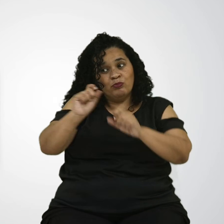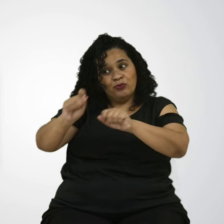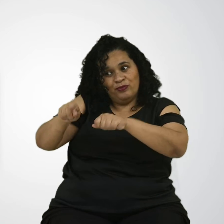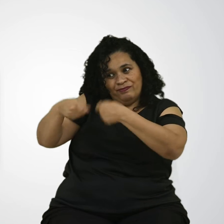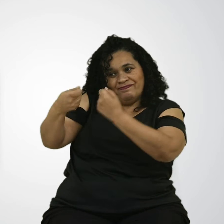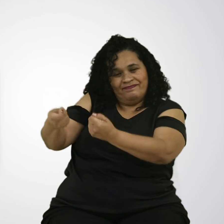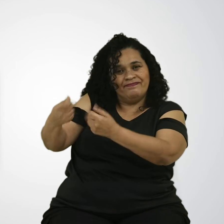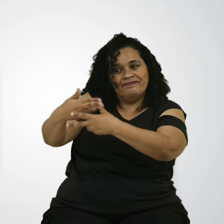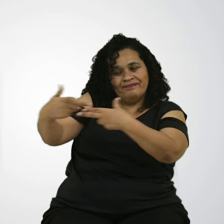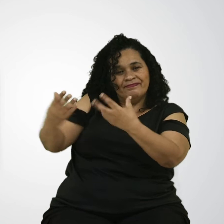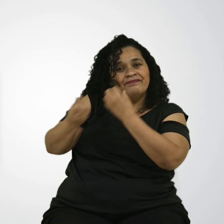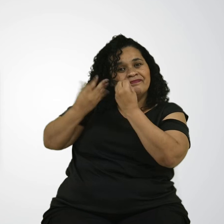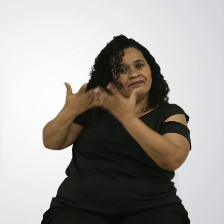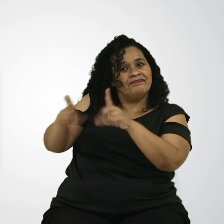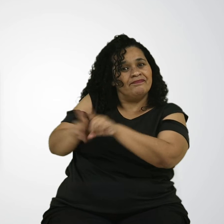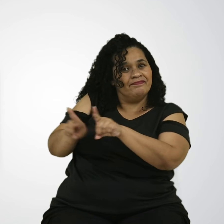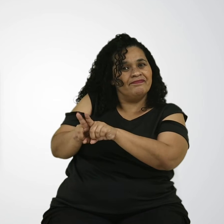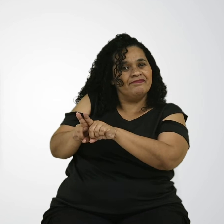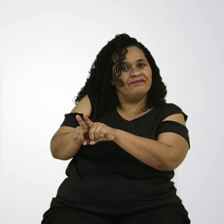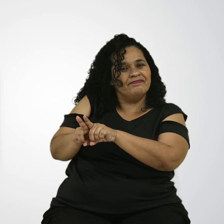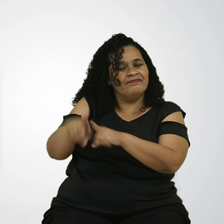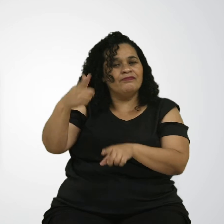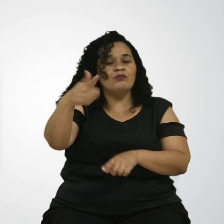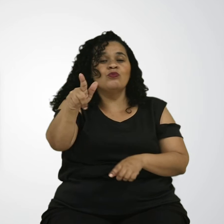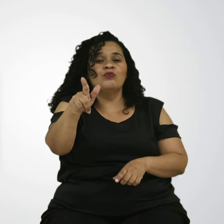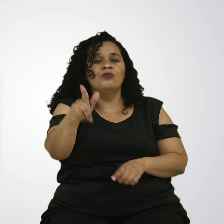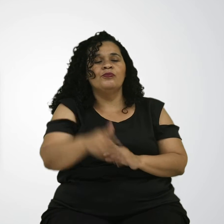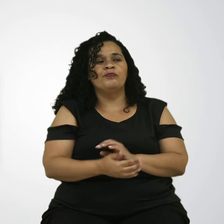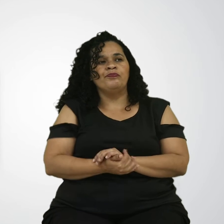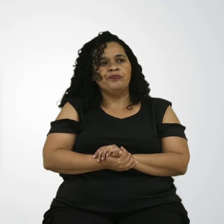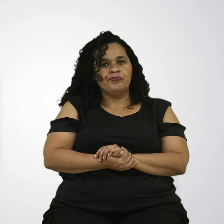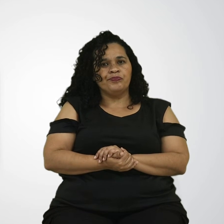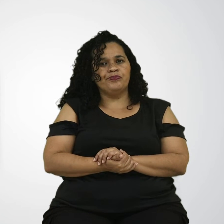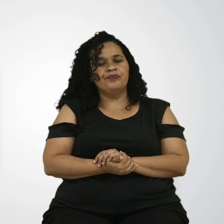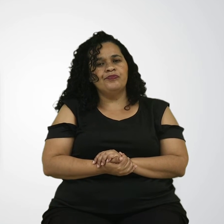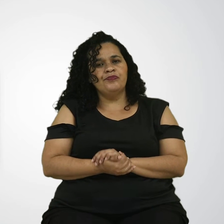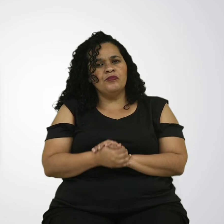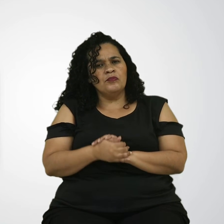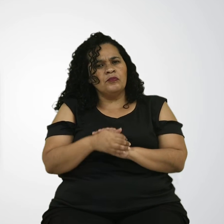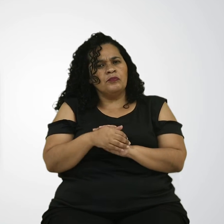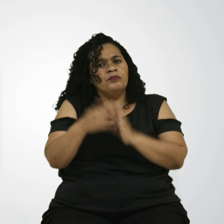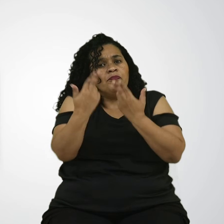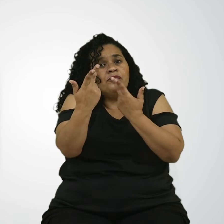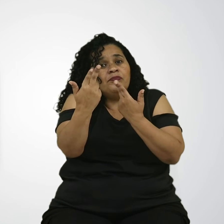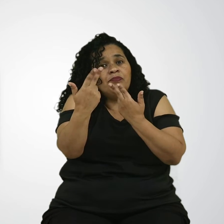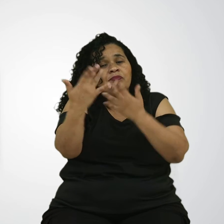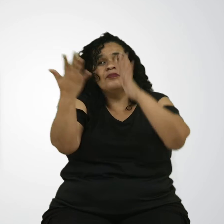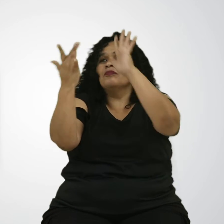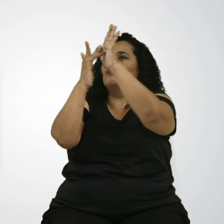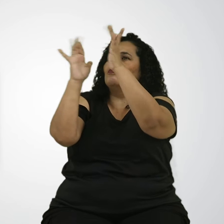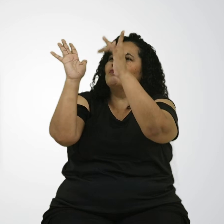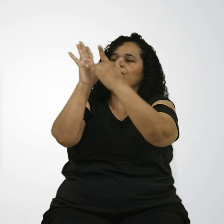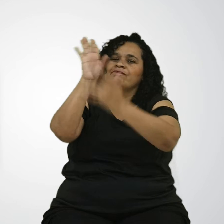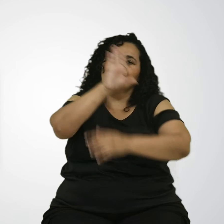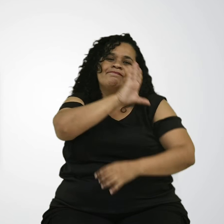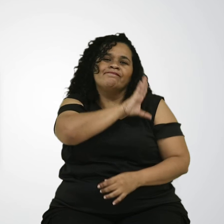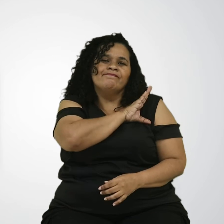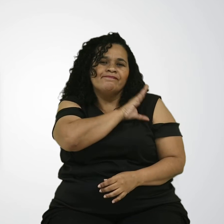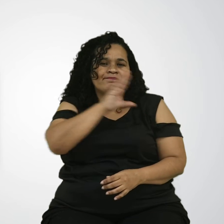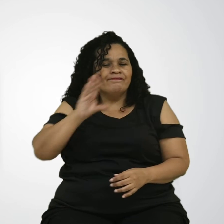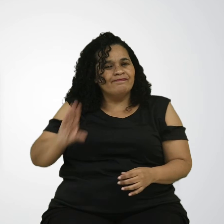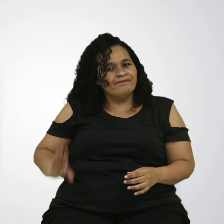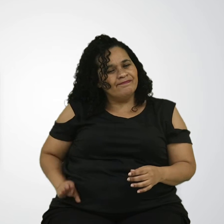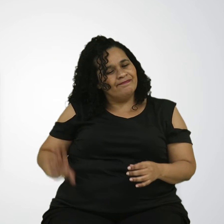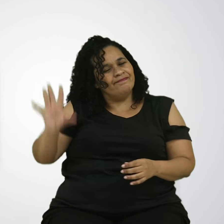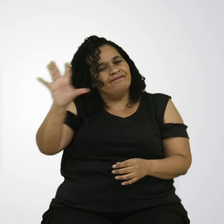Então, esse é o primeiro ponto. O segundo aspecto é como Cristo amou a igreja. E como foi